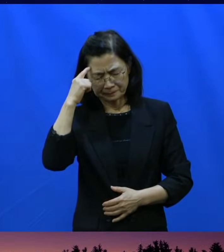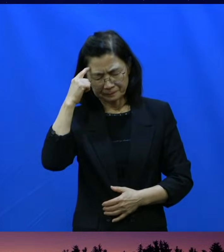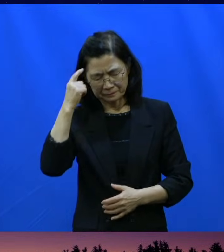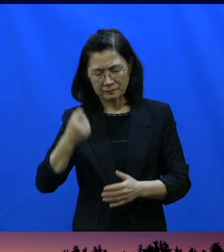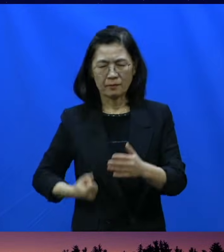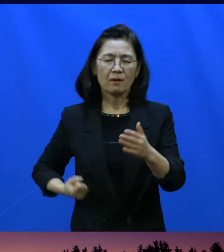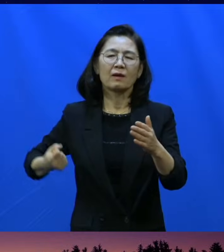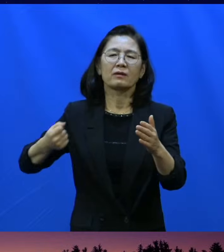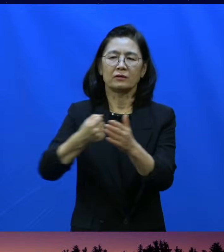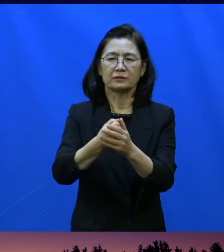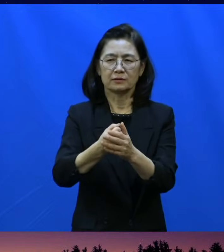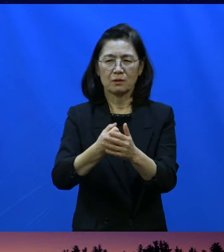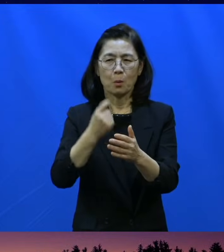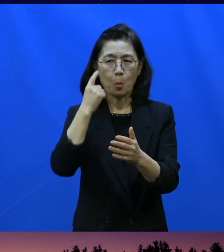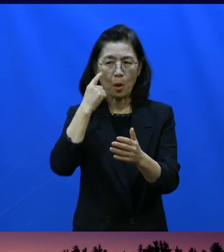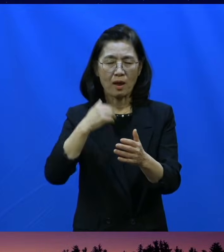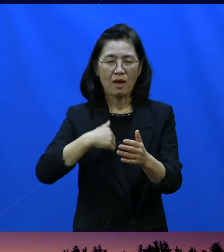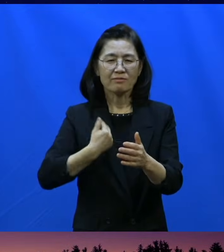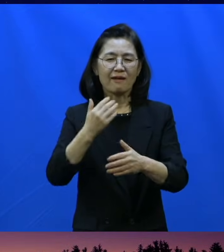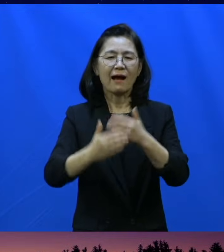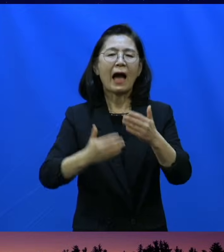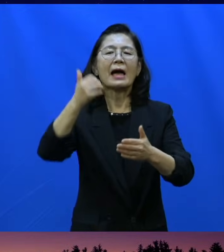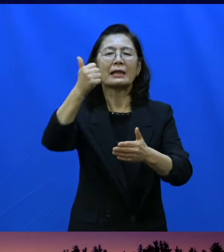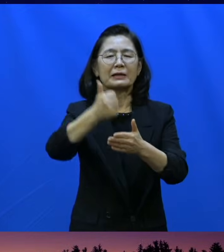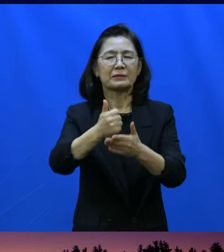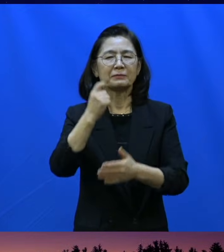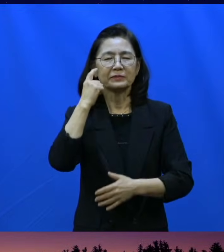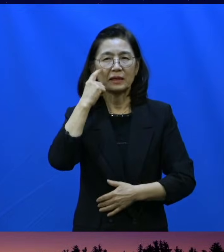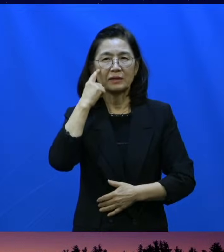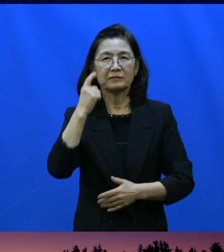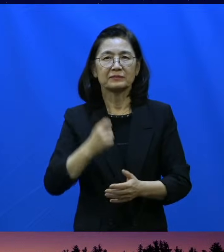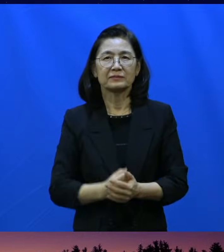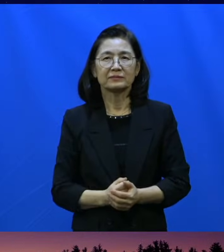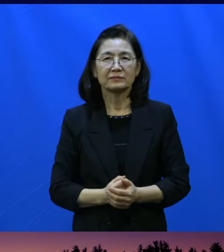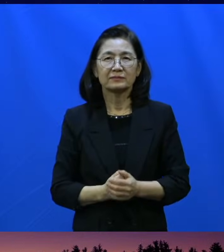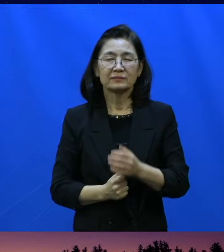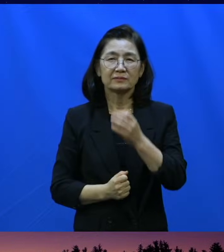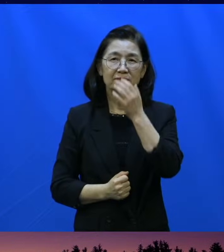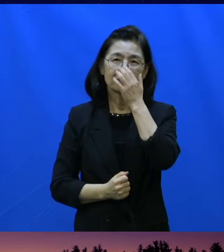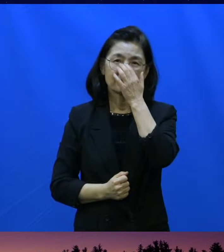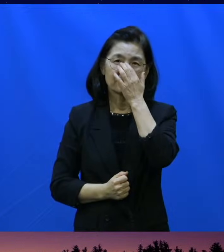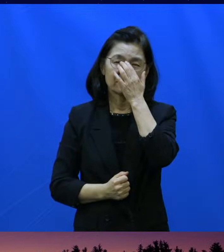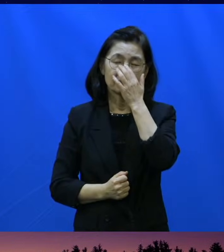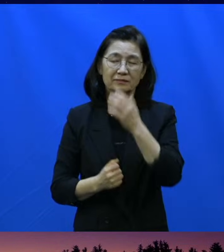내가 하나님이에요. 뭐 살 때 여러분들 다 결제 받으세요?